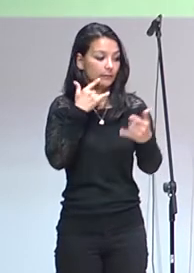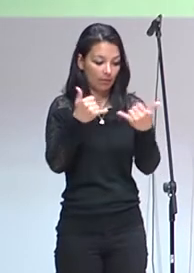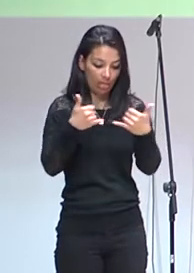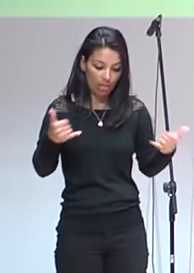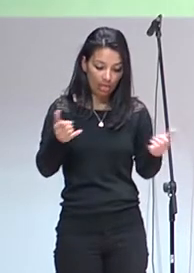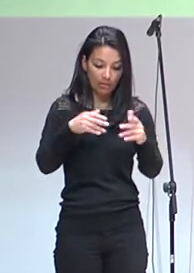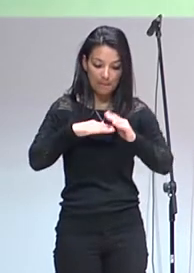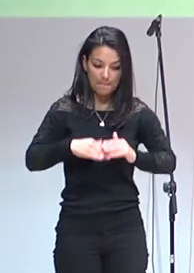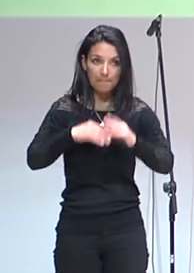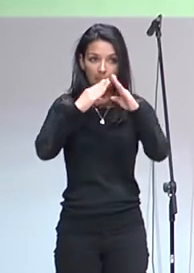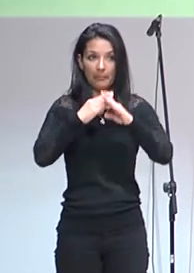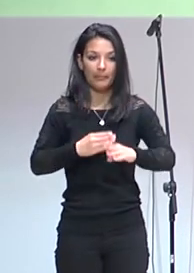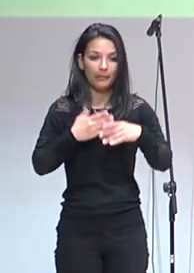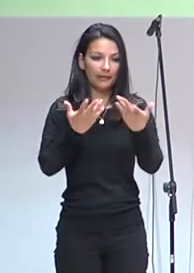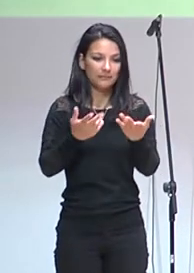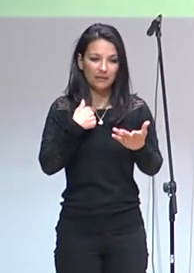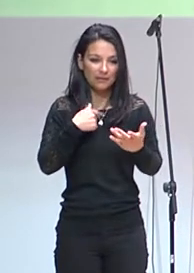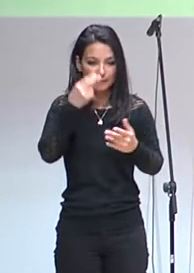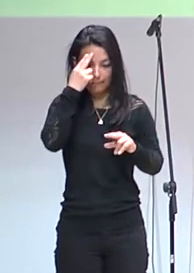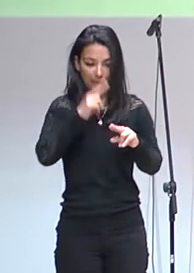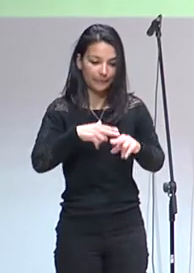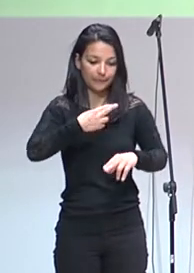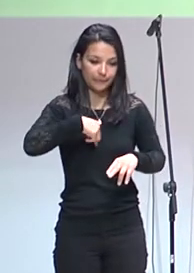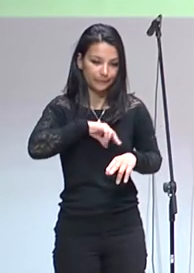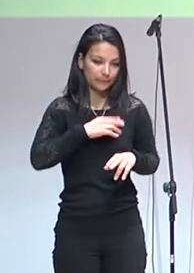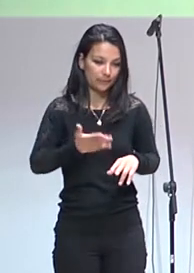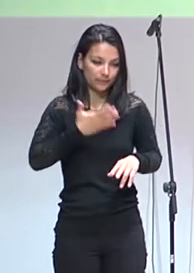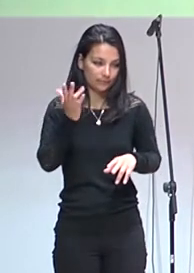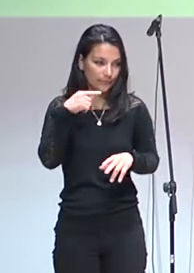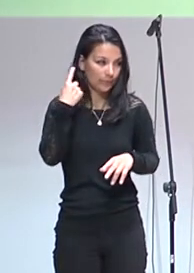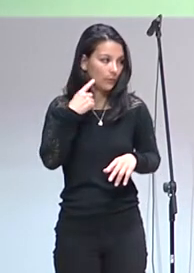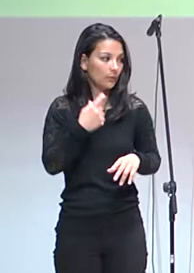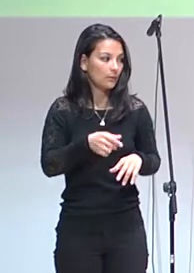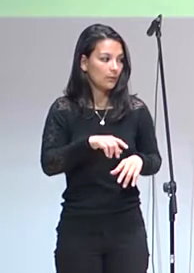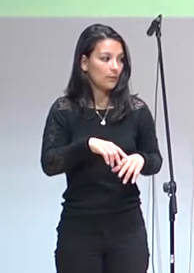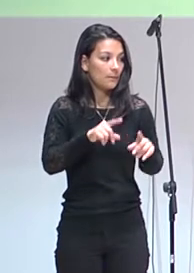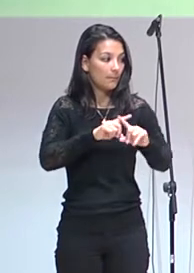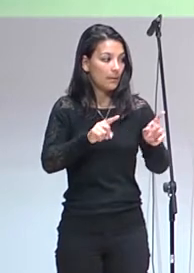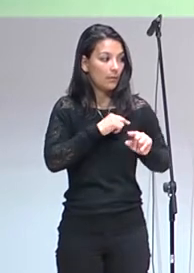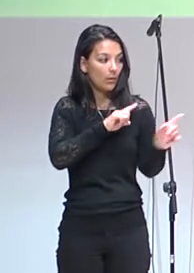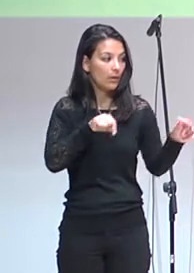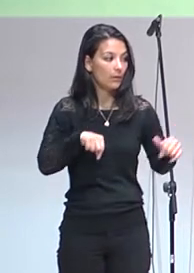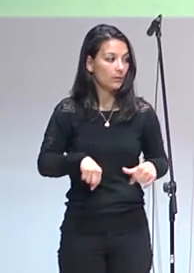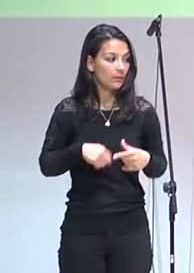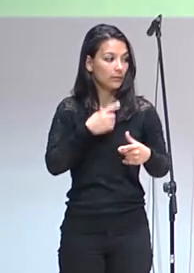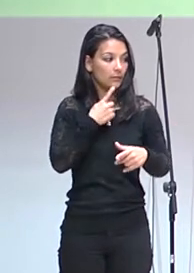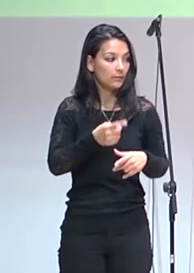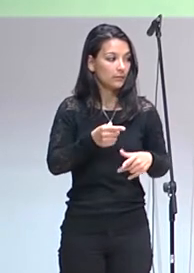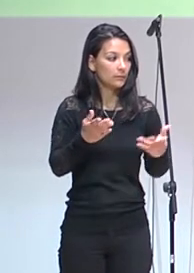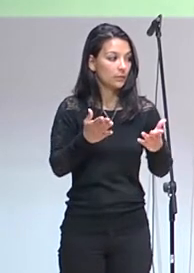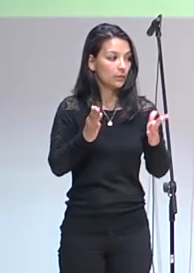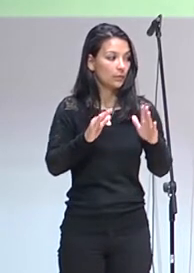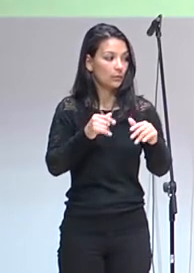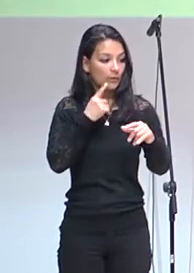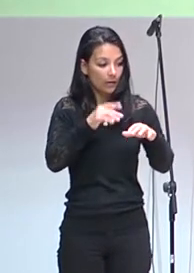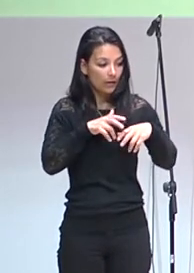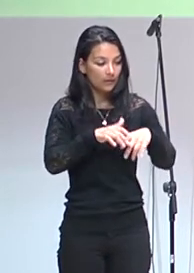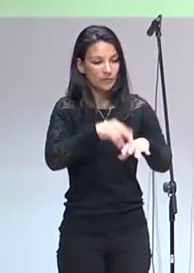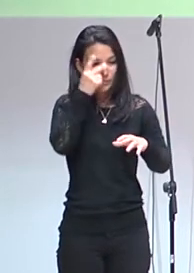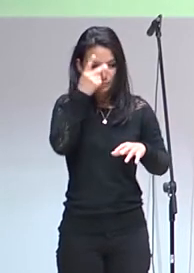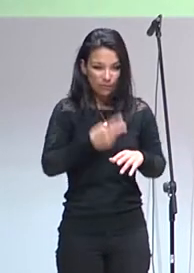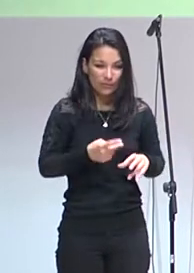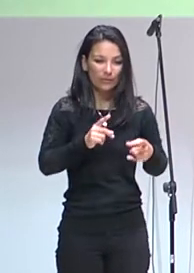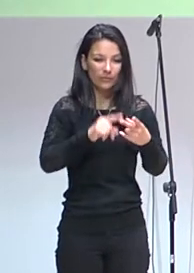pues nuestro. Pero, por ejemplo, nosotros hemos tenido que ir al Ecuador, ¿no?, a Quito, a traer a las capellanías, al Archivo Histórico